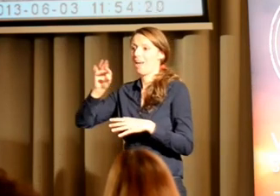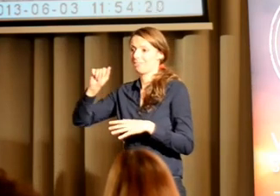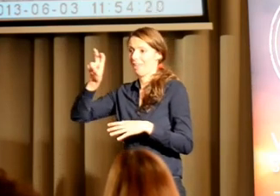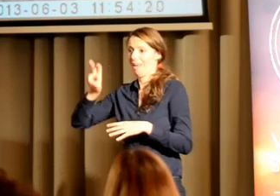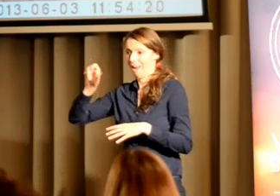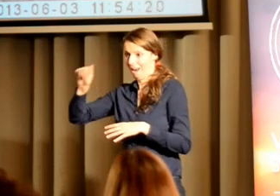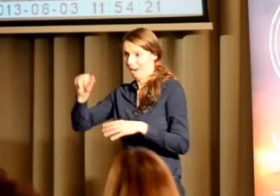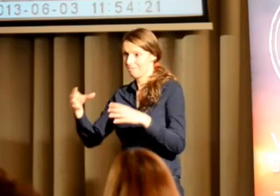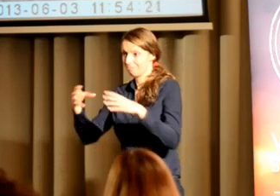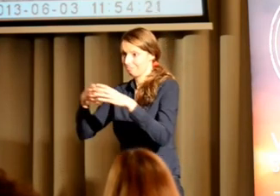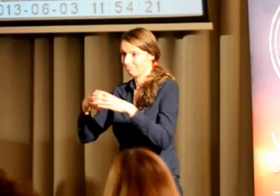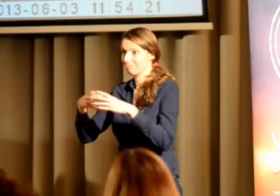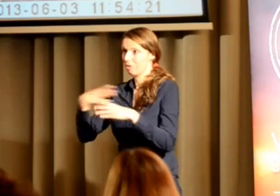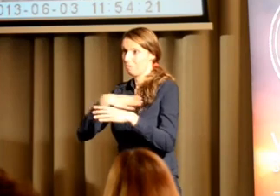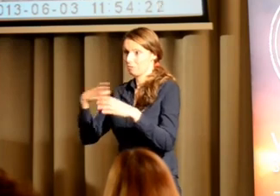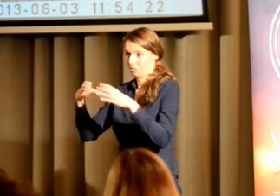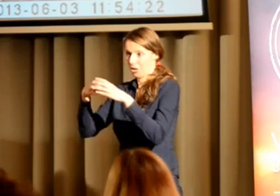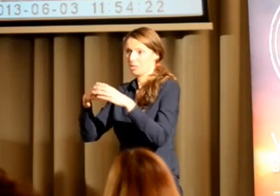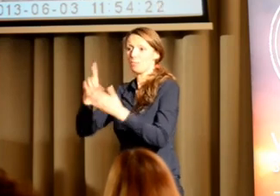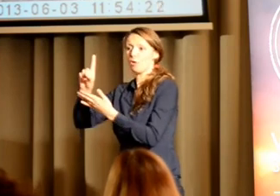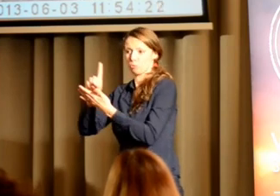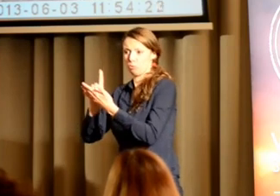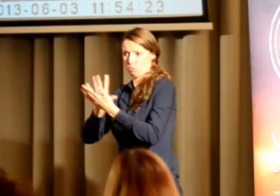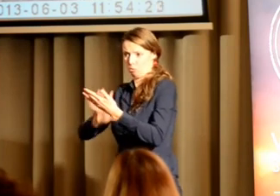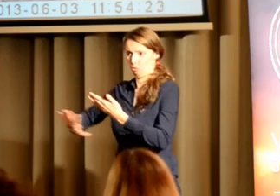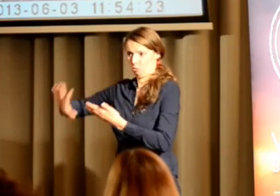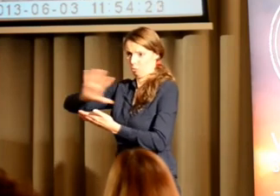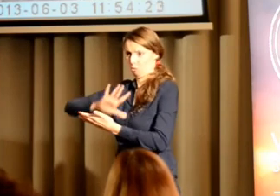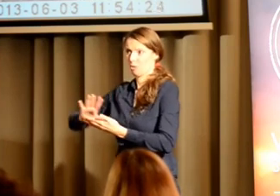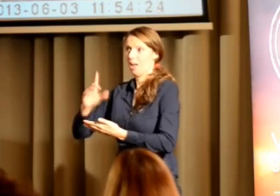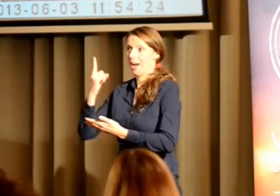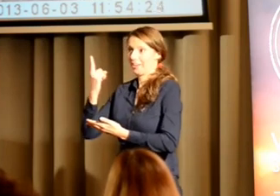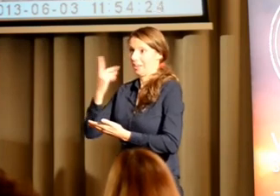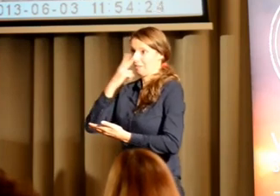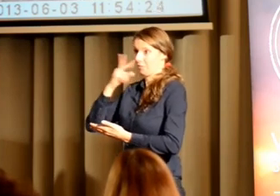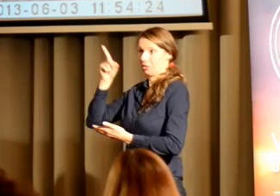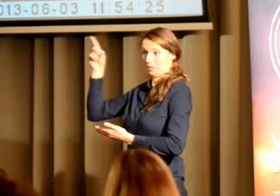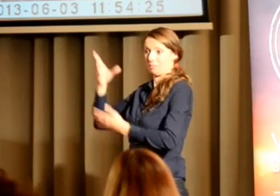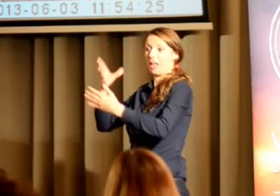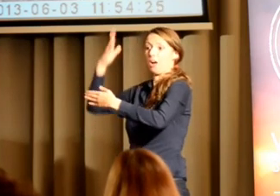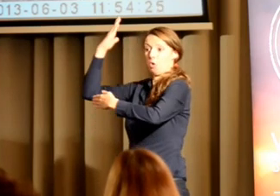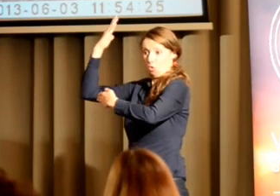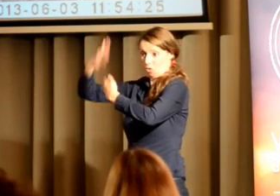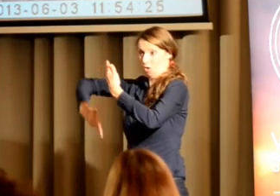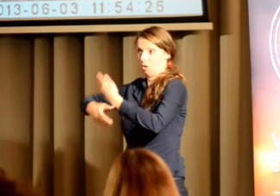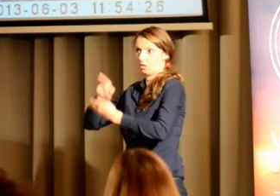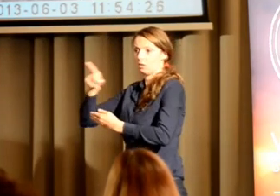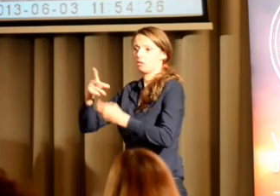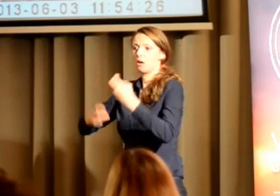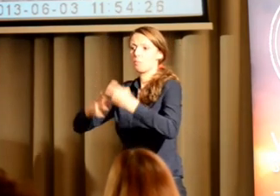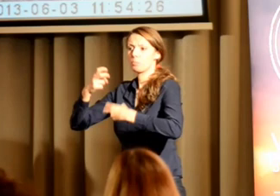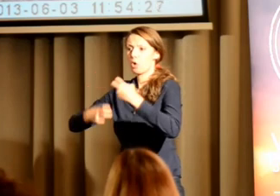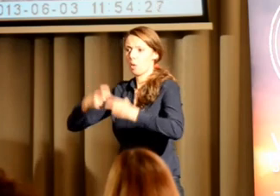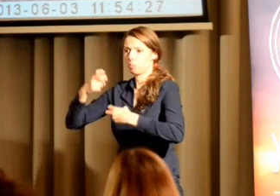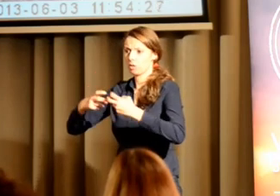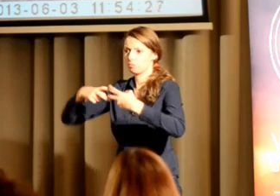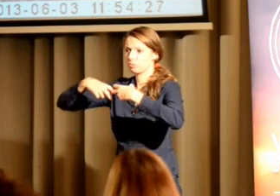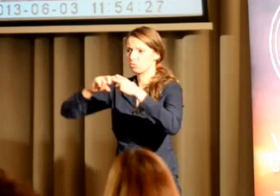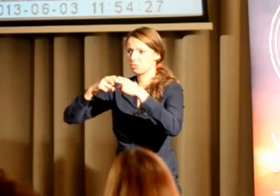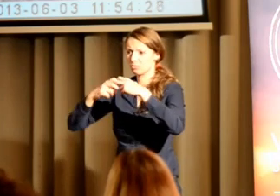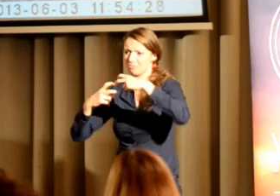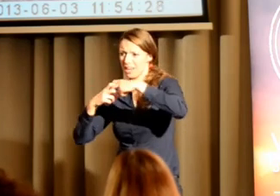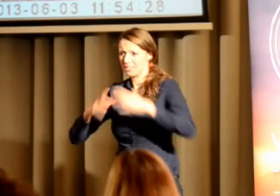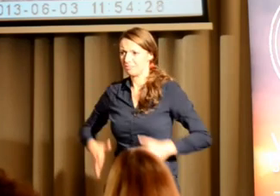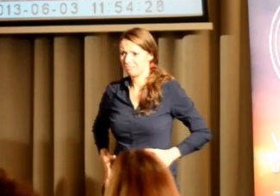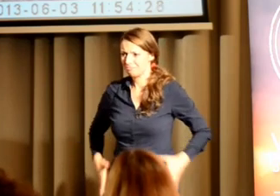wilków w Borach Dolnośląskich. I jeden z tych osobników, ten właśnie tutaj na samym końcu, ma problemy właśnie ze stawami. Nie trudno